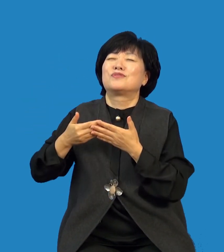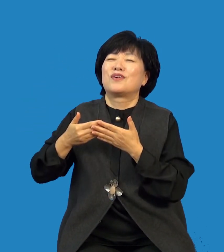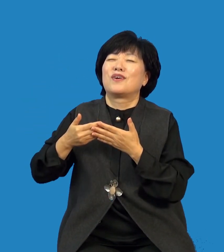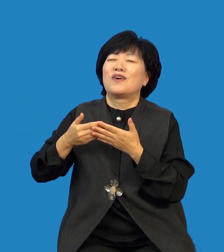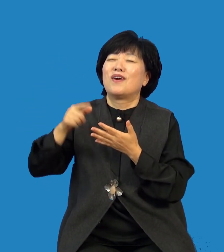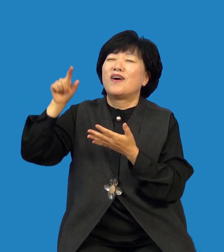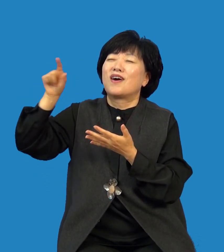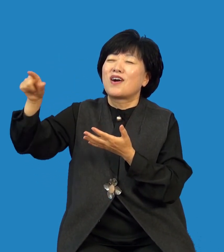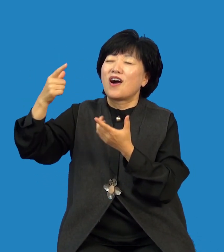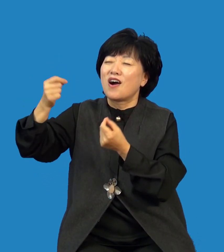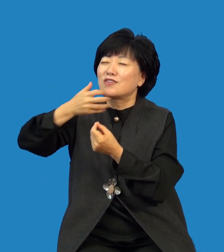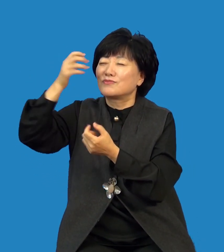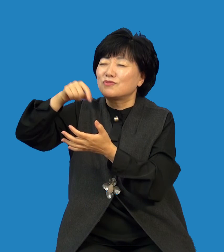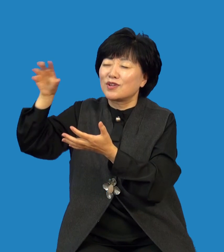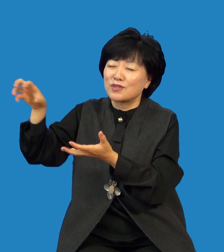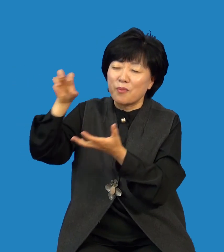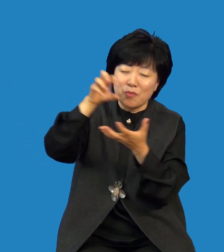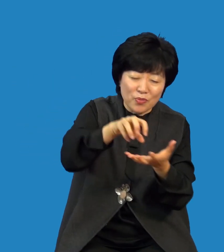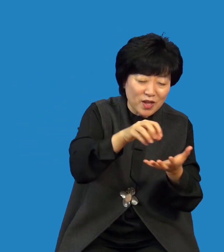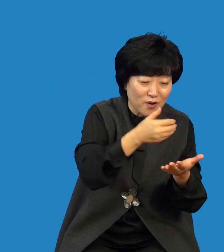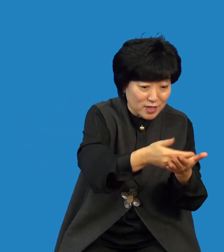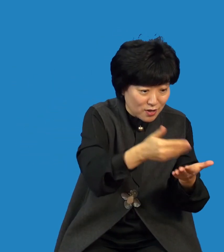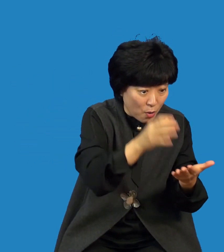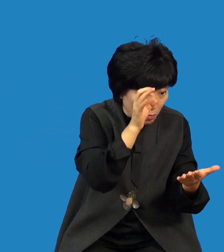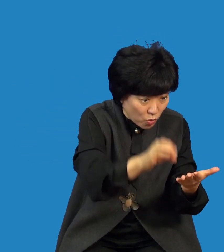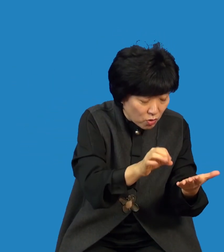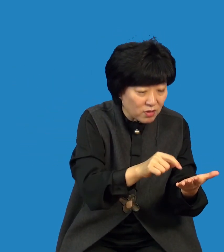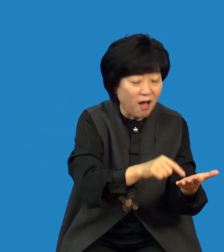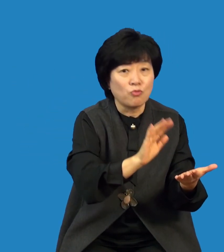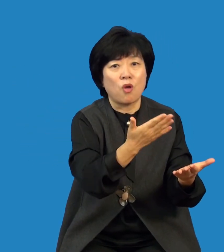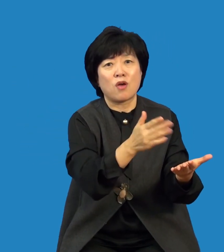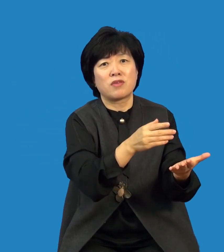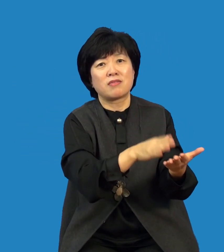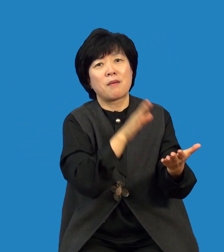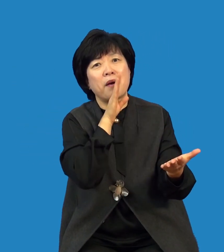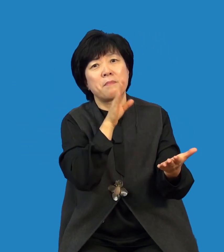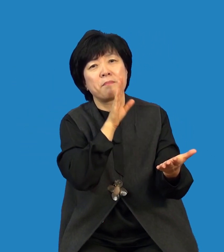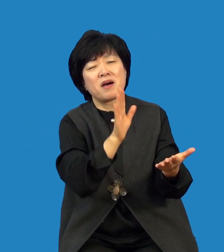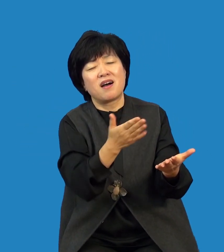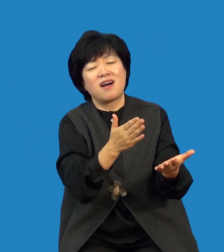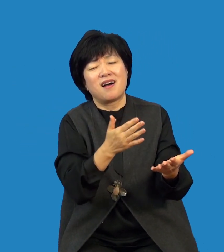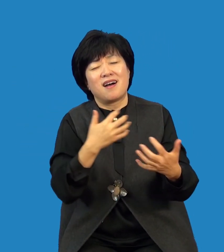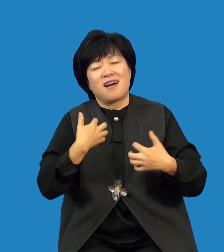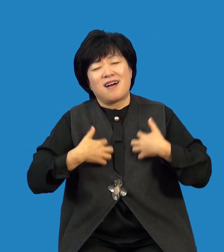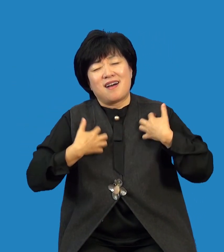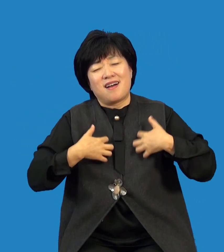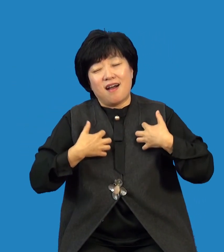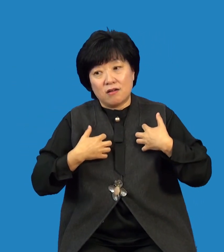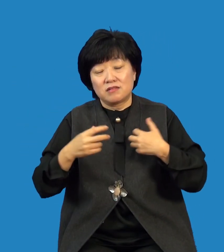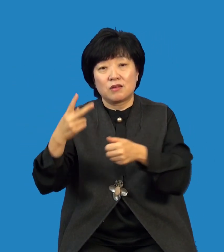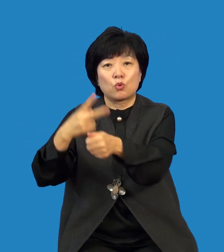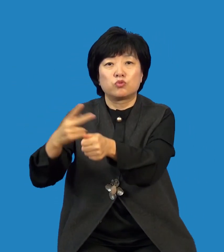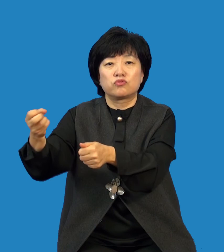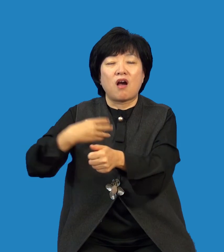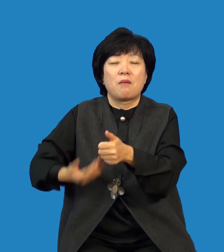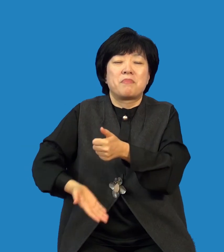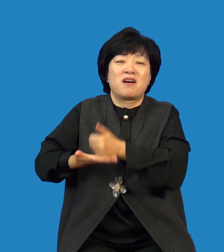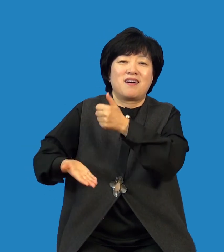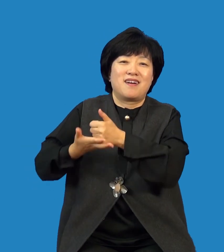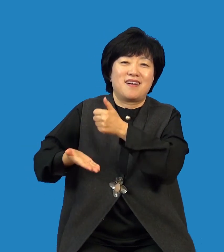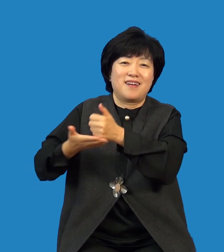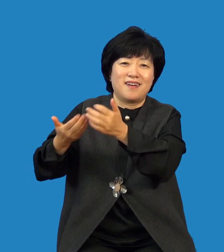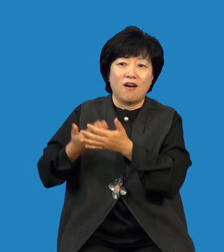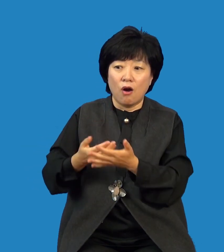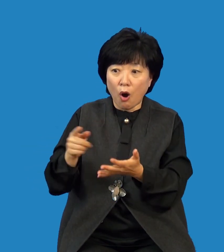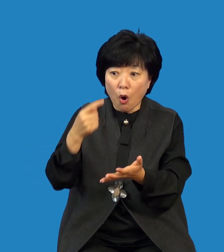그려봤더니 그게 맞는 거야. 글쎄, 할렐루야. 그래서 제가 나중에 이제 교수들한테 그 프레젠트 했더니 너 정말 너무나 기막히게 그 도전을 찾았는데 도형을